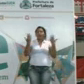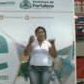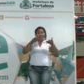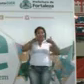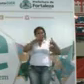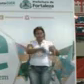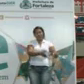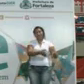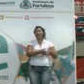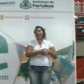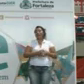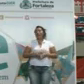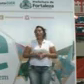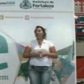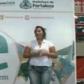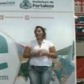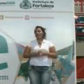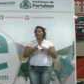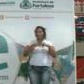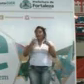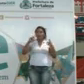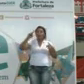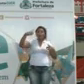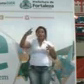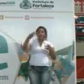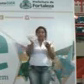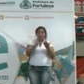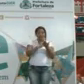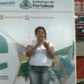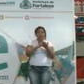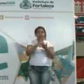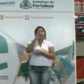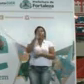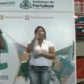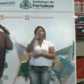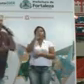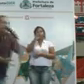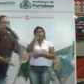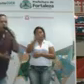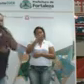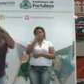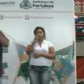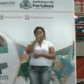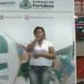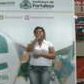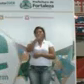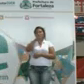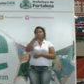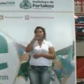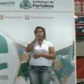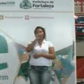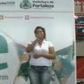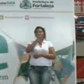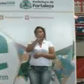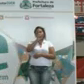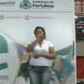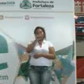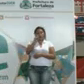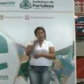mesmo. Quando você estiver lendo Cruz e Souza, se lembre, o apelido dele é Cisne. Por que cisne?